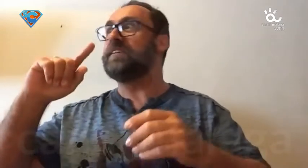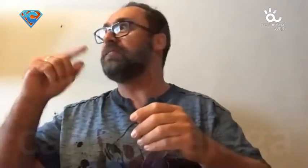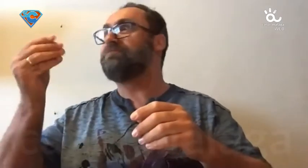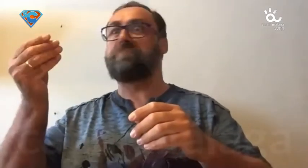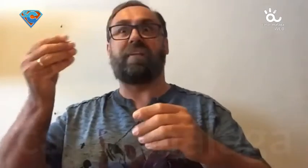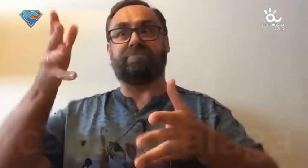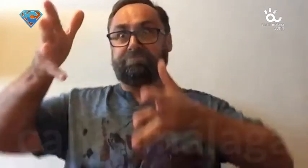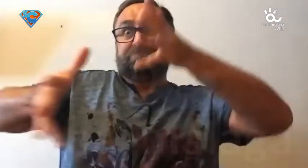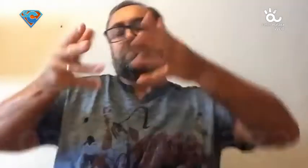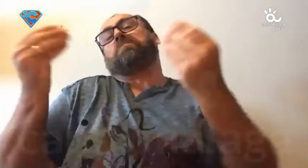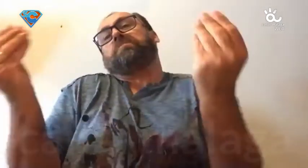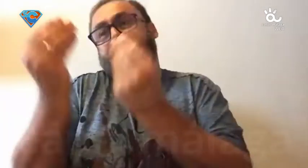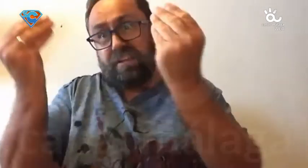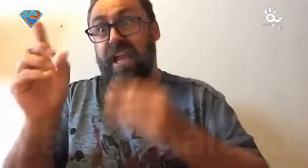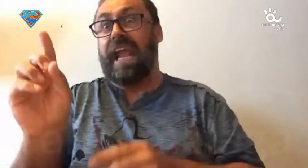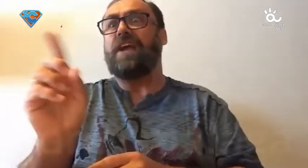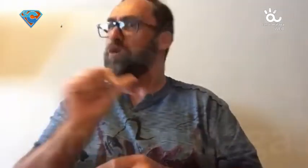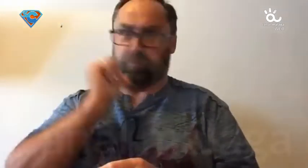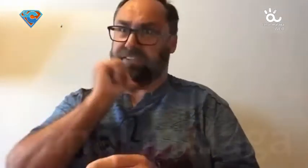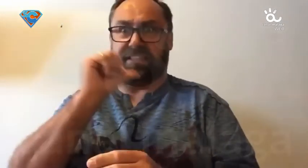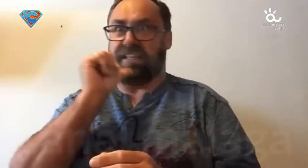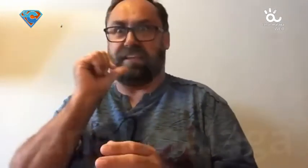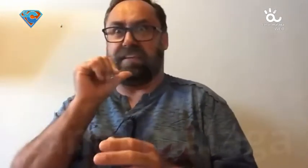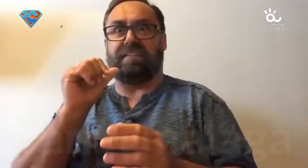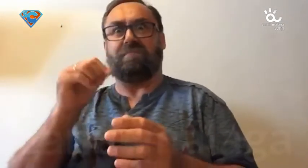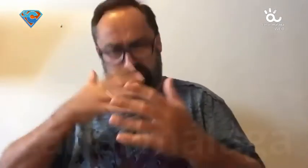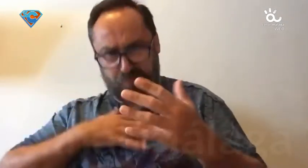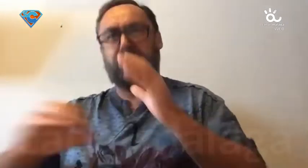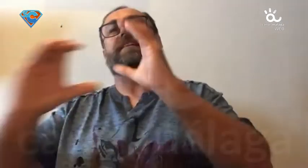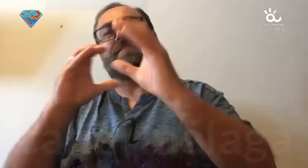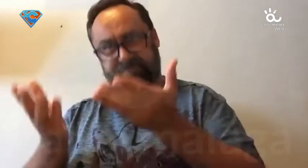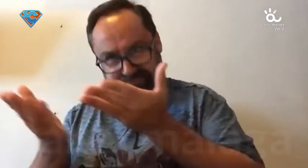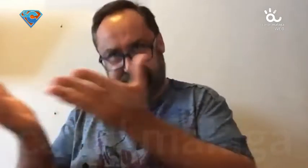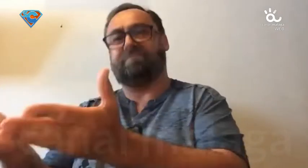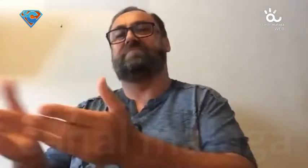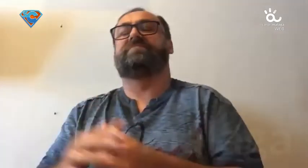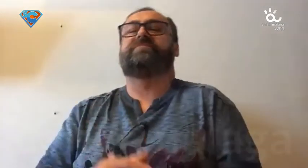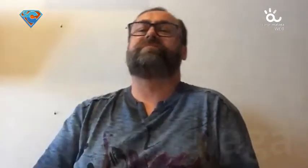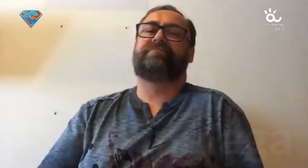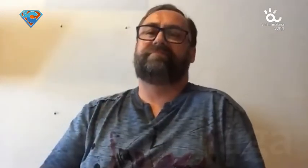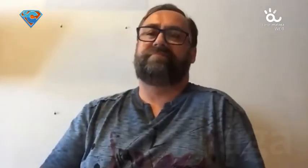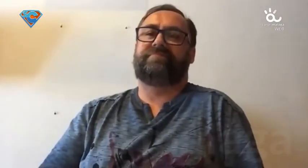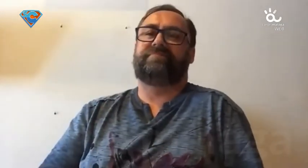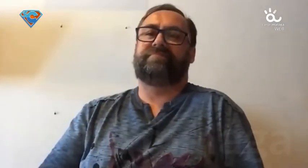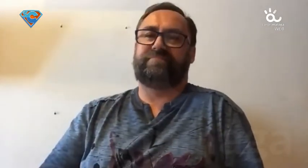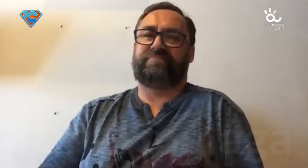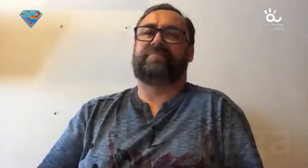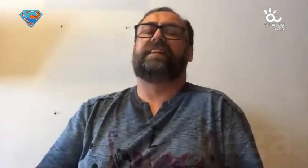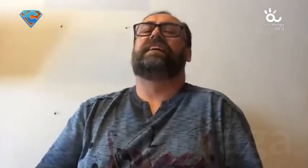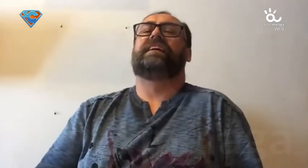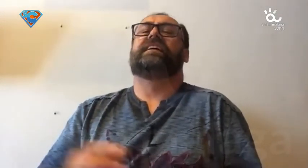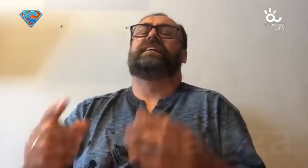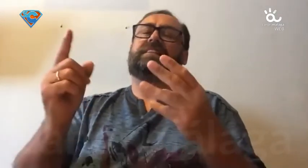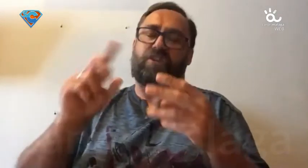a lo mejor una lectura labial o una vocalización más clara, que se puede hacer algo mismo, lo que sea, y se